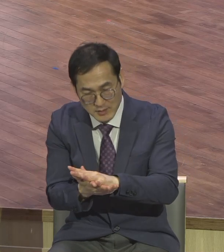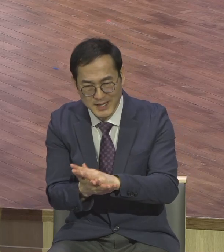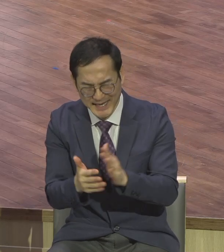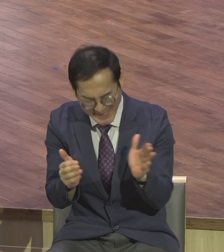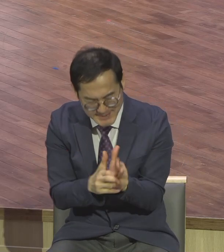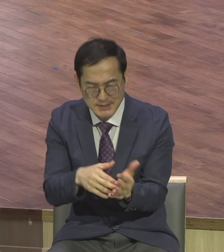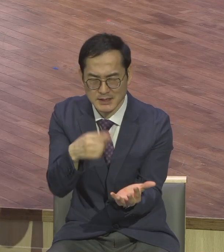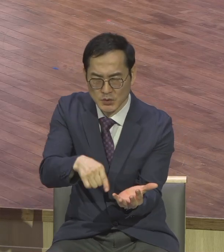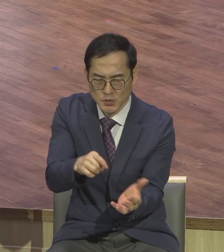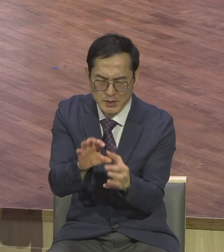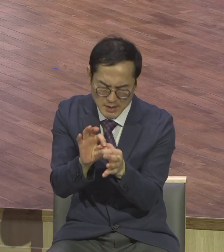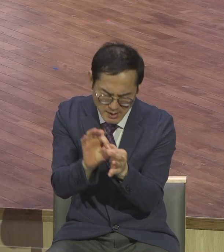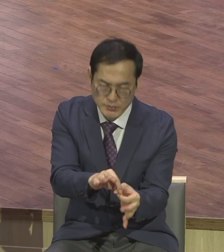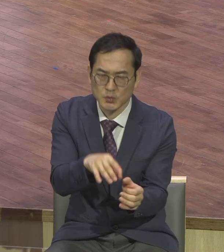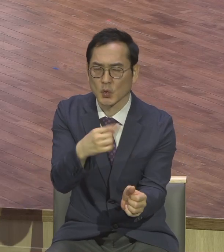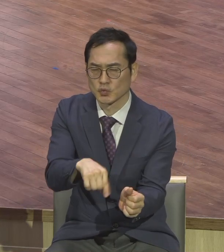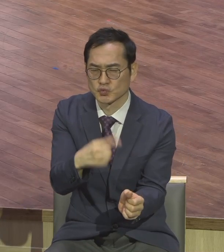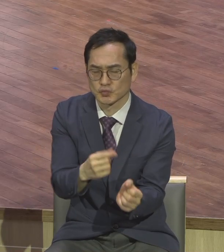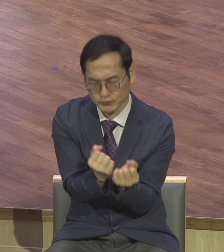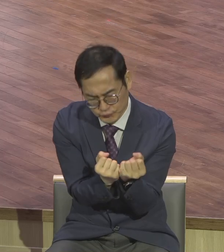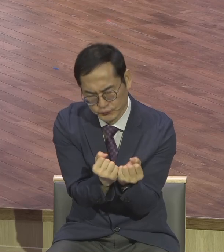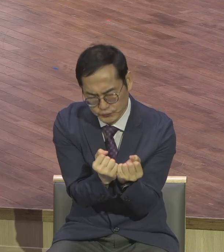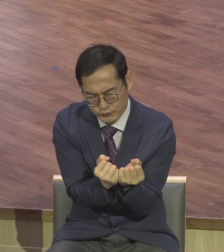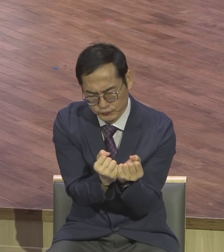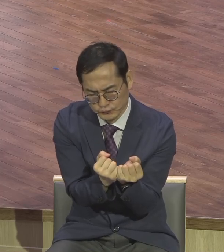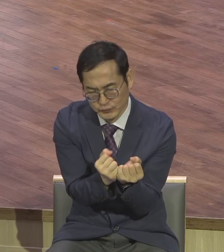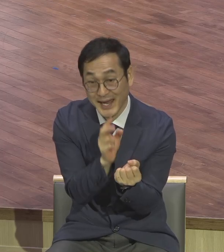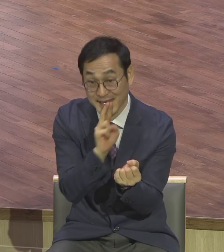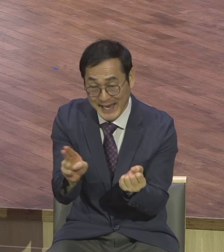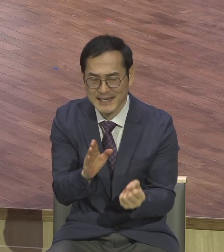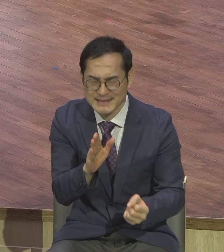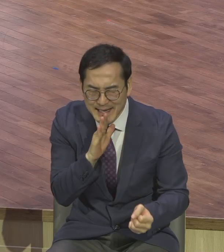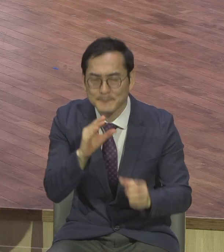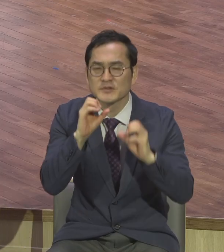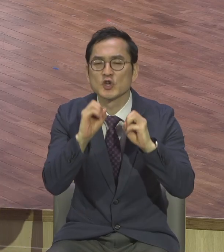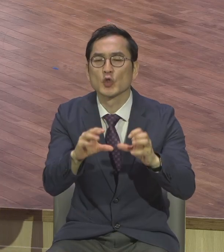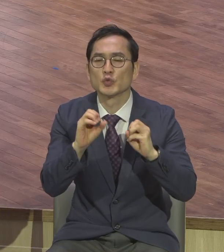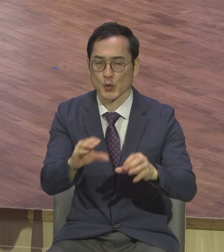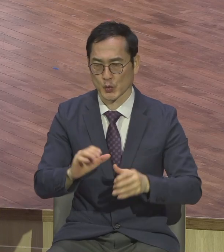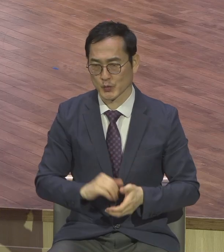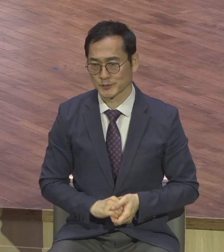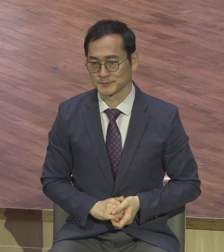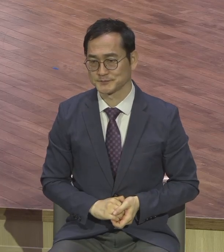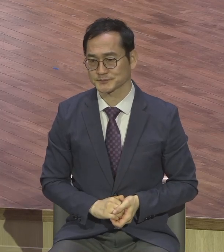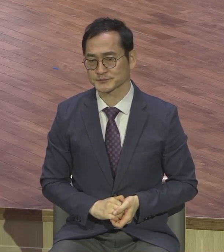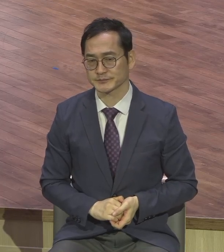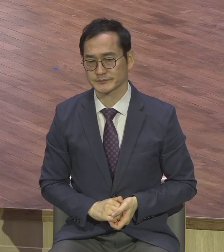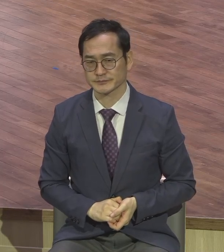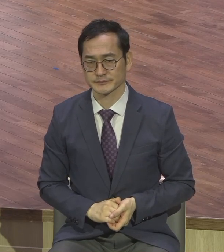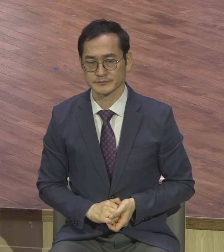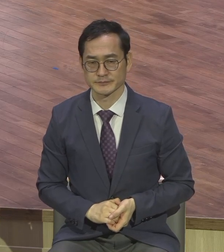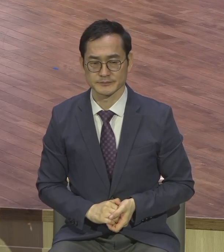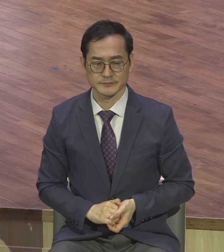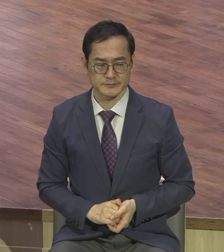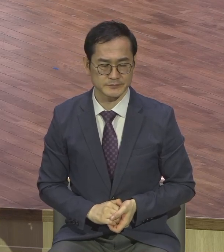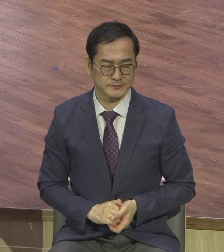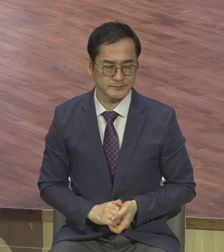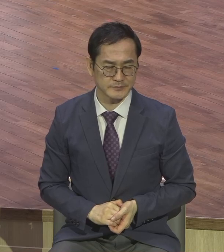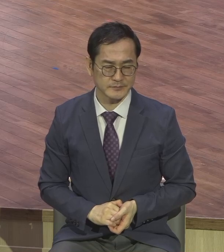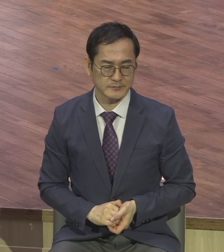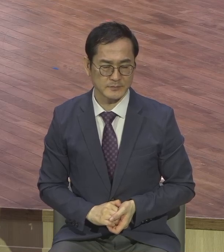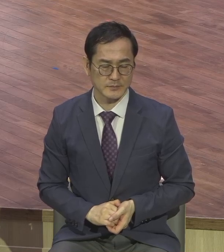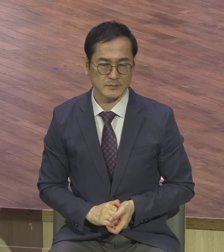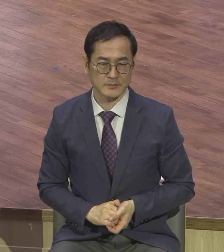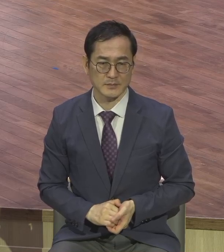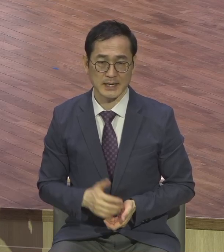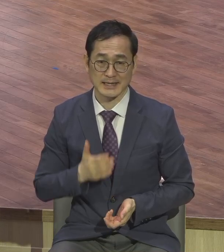체질화. 복음 체질화 돼야 천국입니다. 그 내 주 예수 모신 것이 거기다 할 나라 그 말은